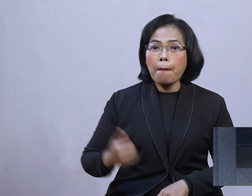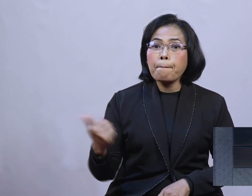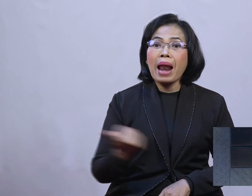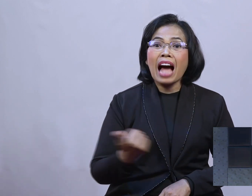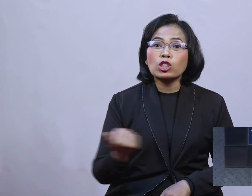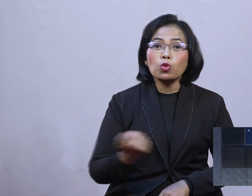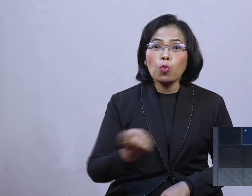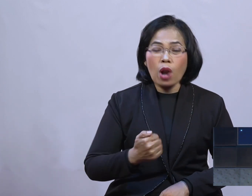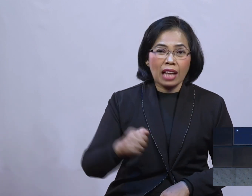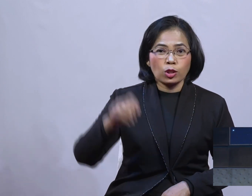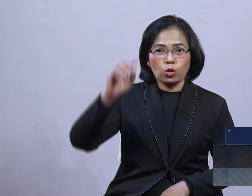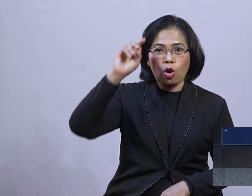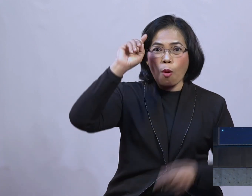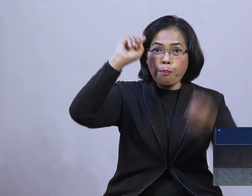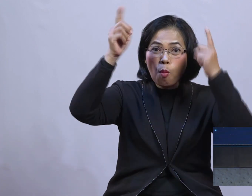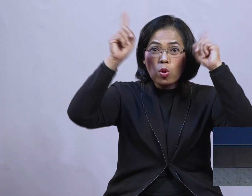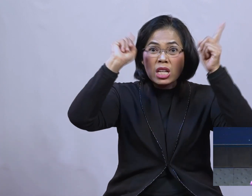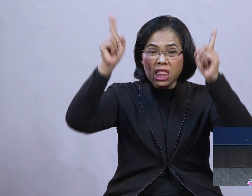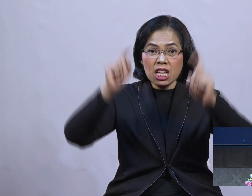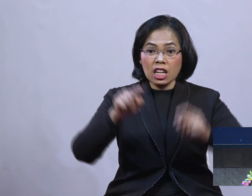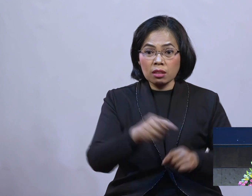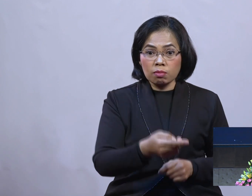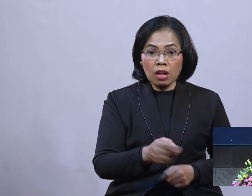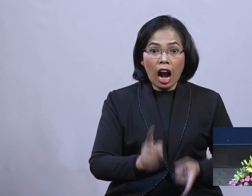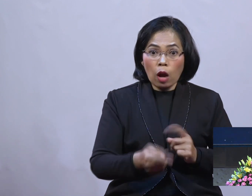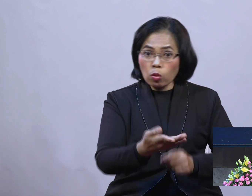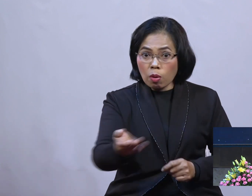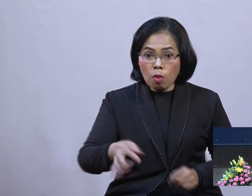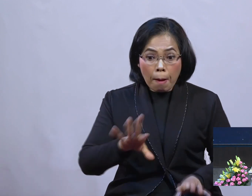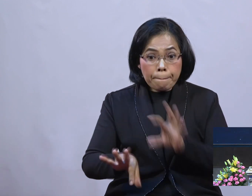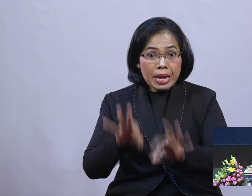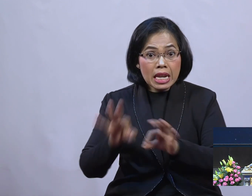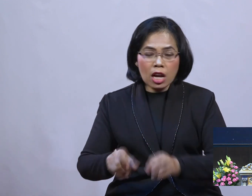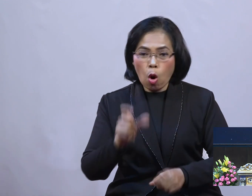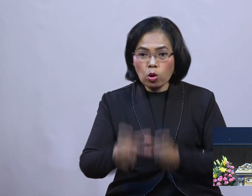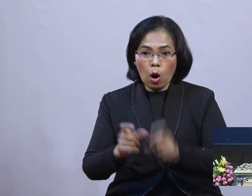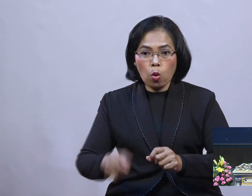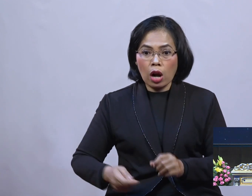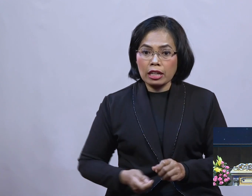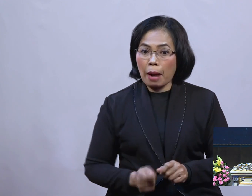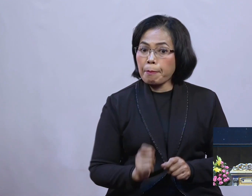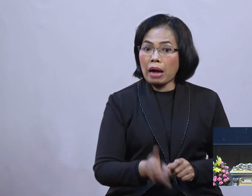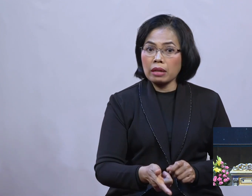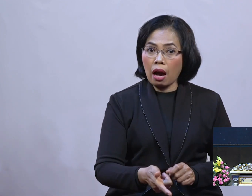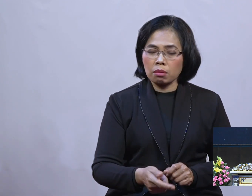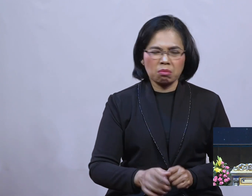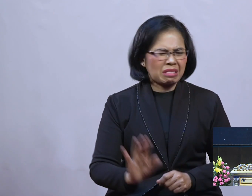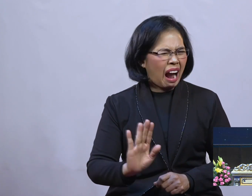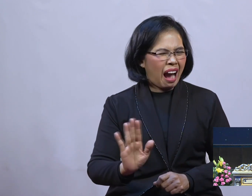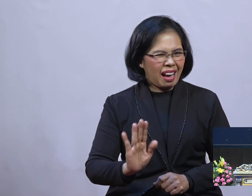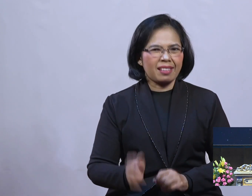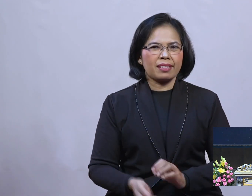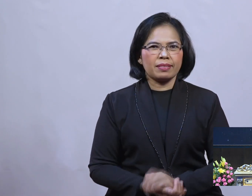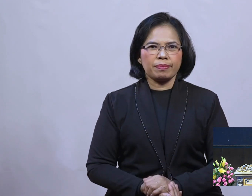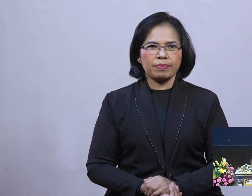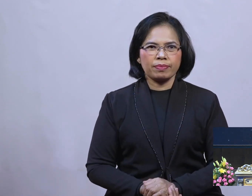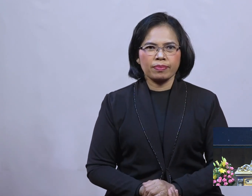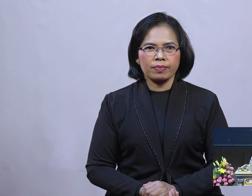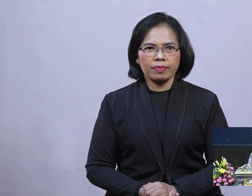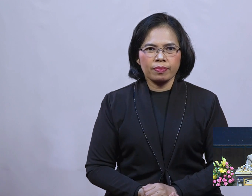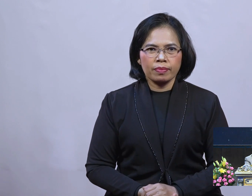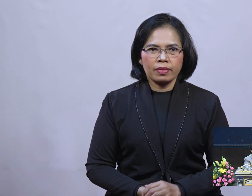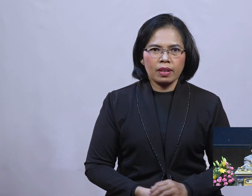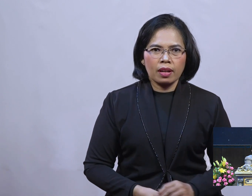Kau hanya mau memilih orang yang bayar kau sebagai hamba Allah Sayanya mau Ingatkan buat saudara